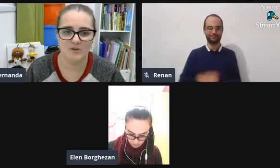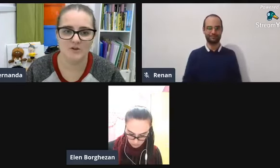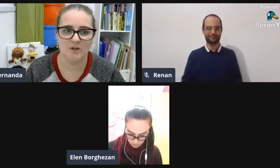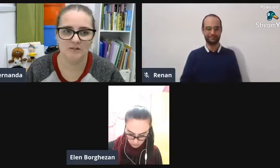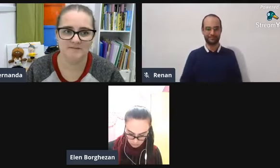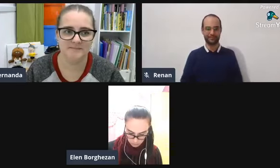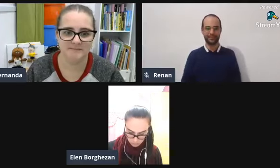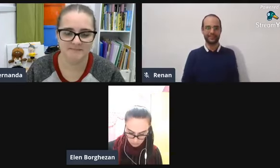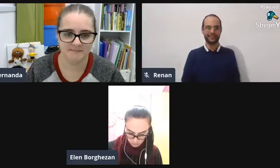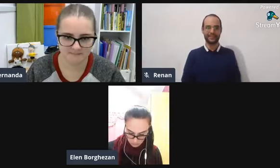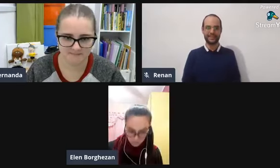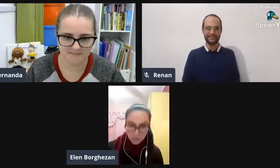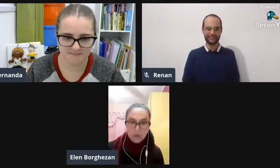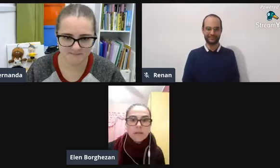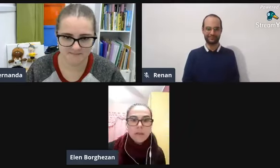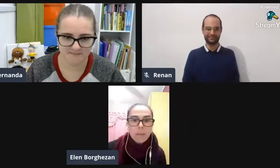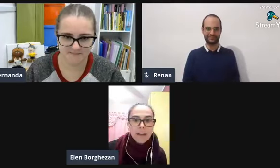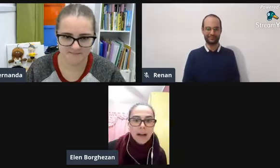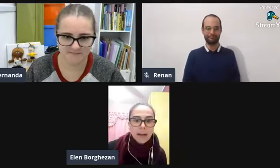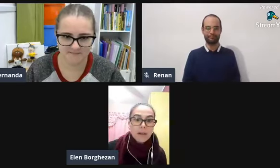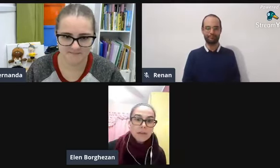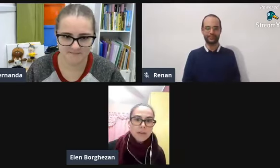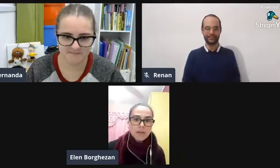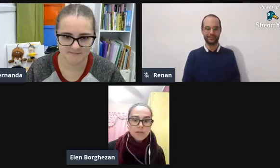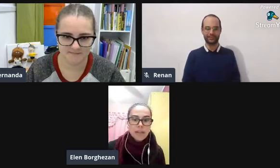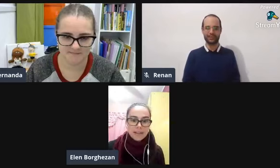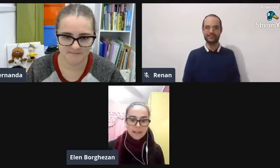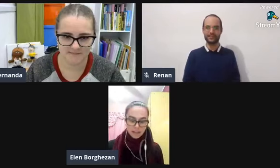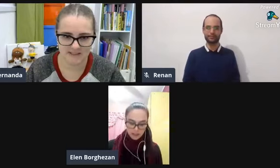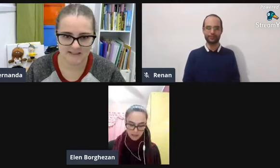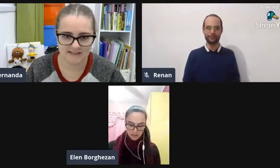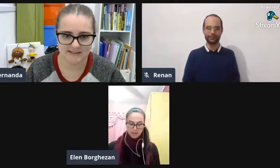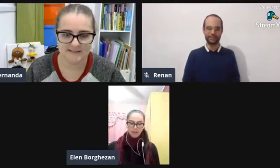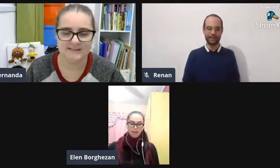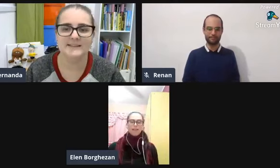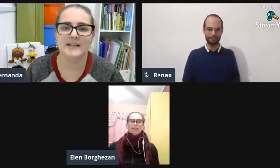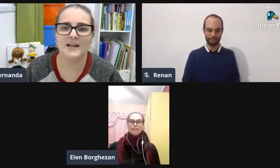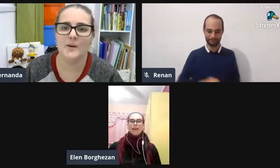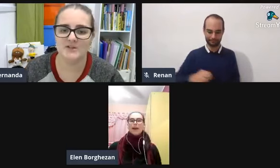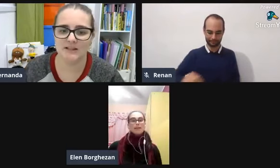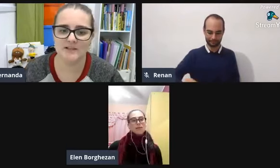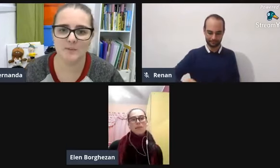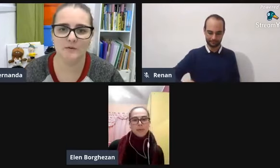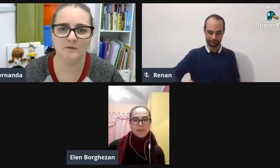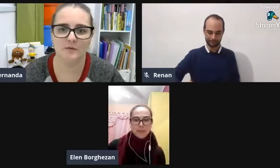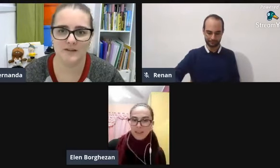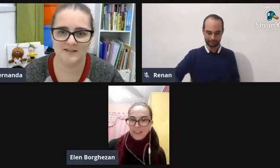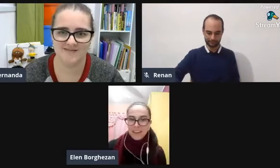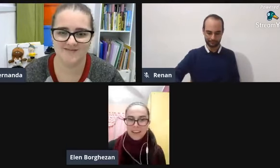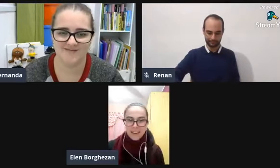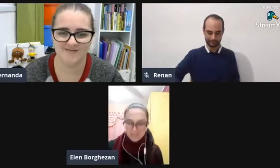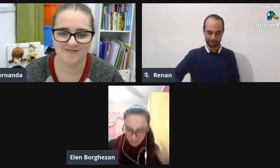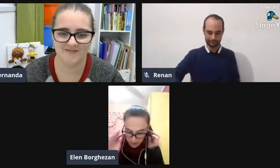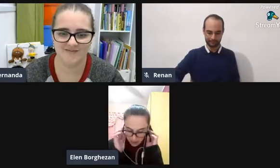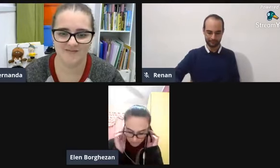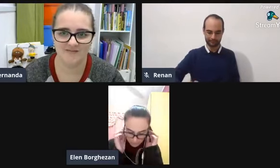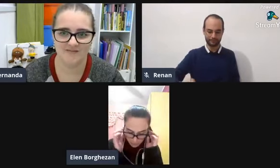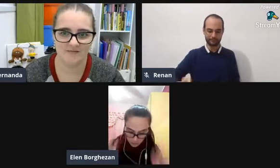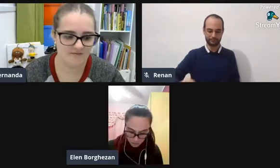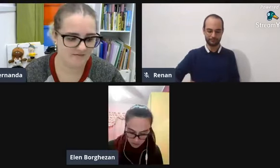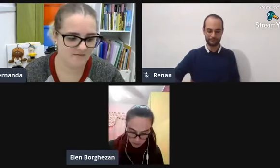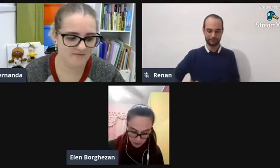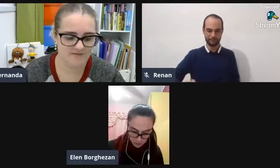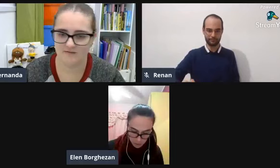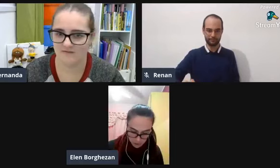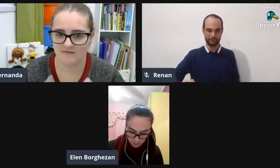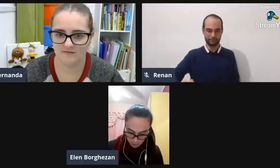Já começou? Tá, aqui, eu não vejo nada aqui, né? Sim, não, mas já Esse tá é o pro... Tá.